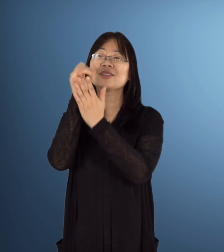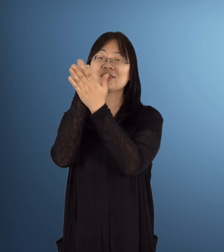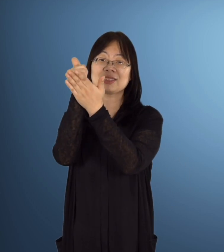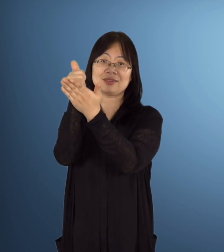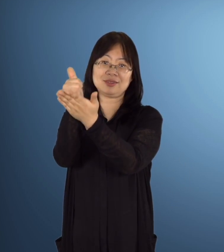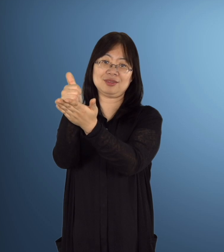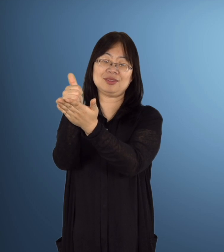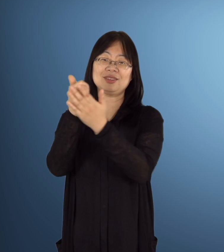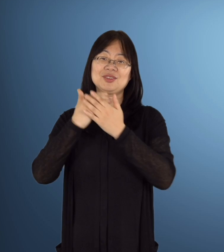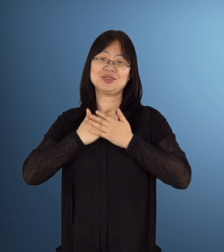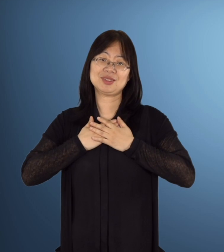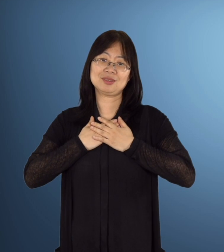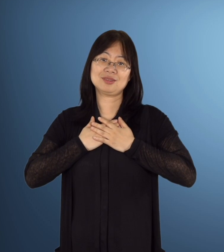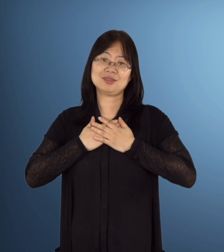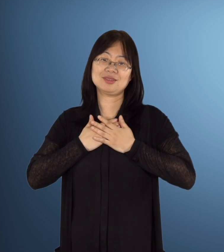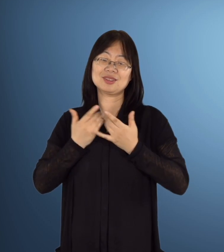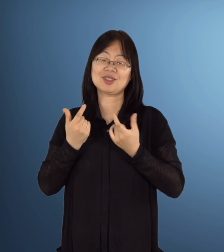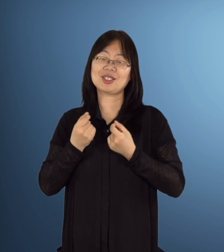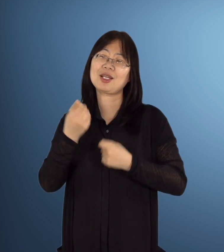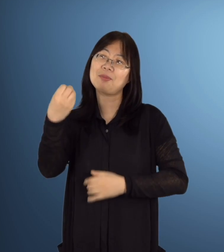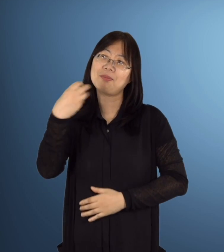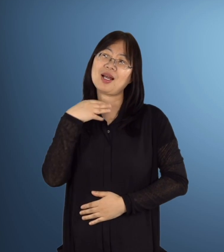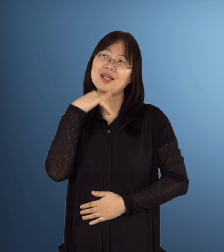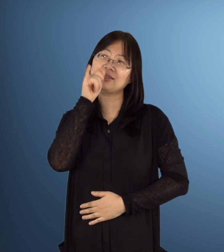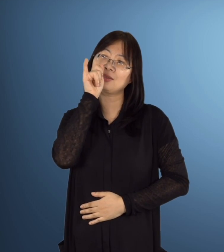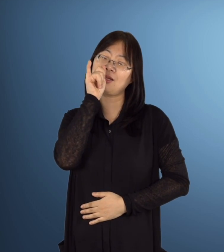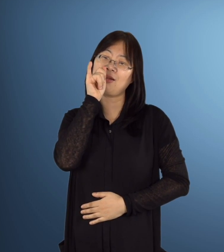예수님께서 우리에게 그런 말을 해주신다면,